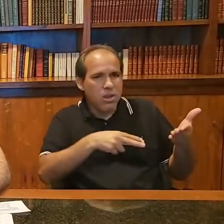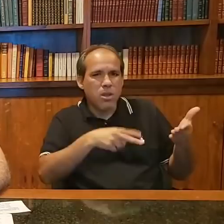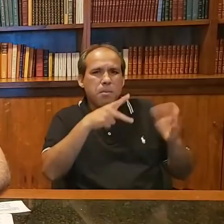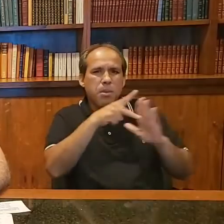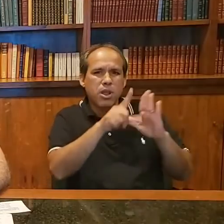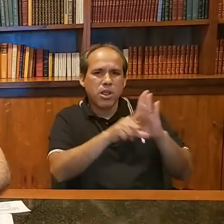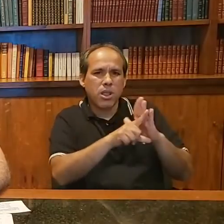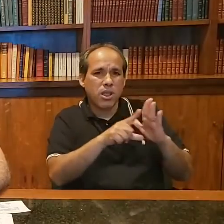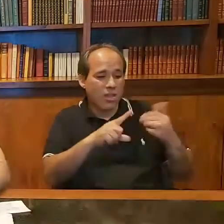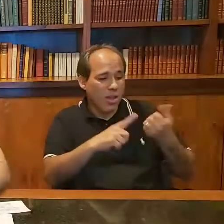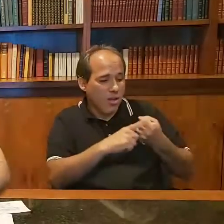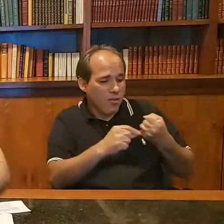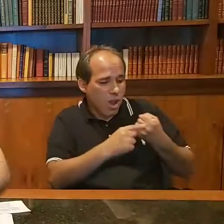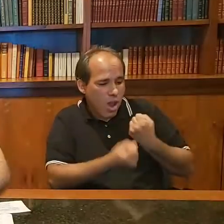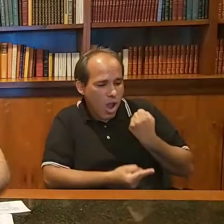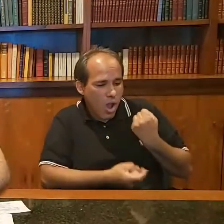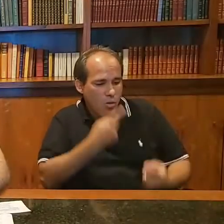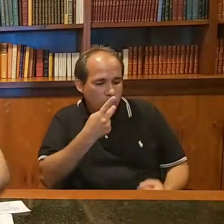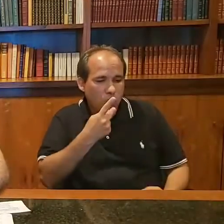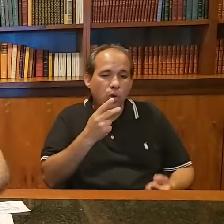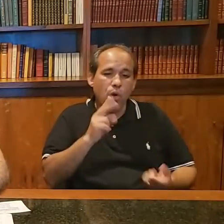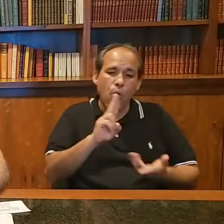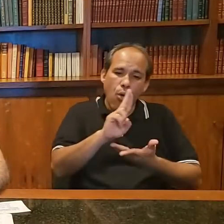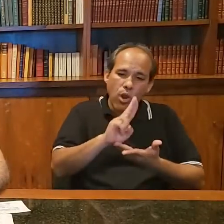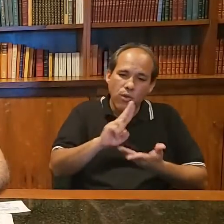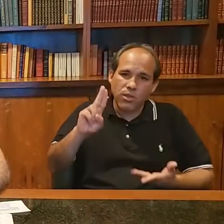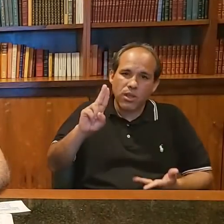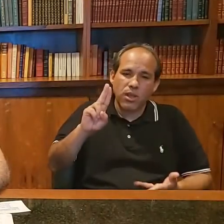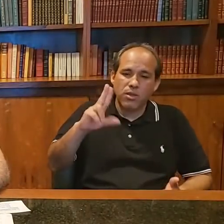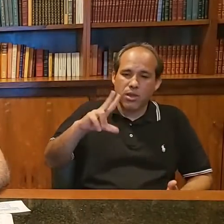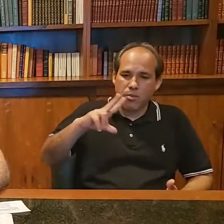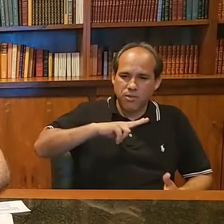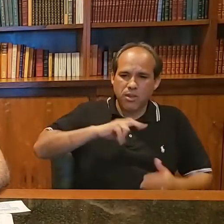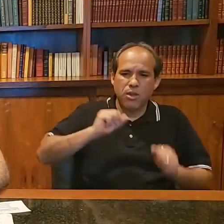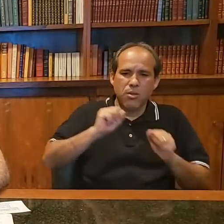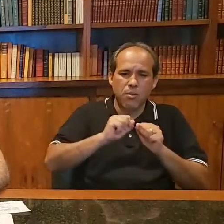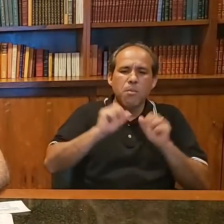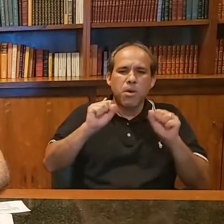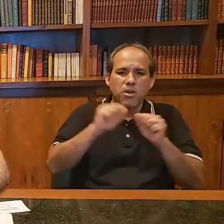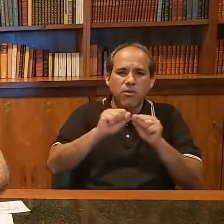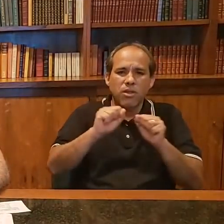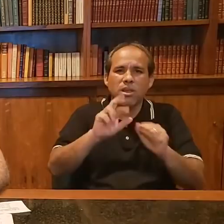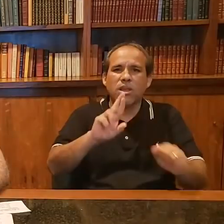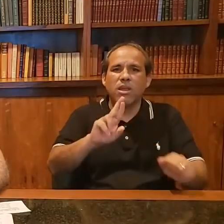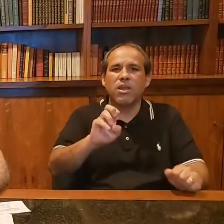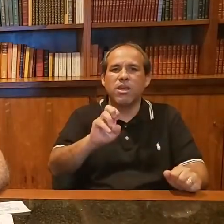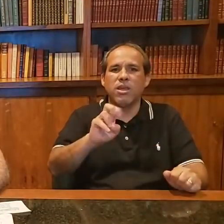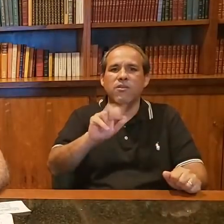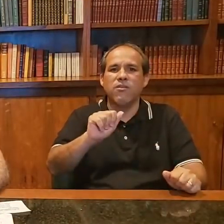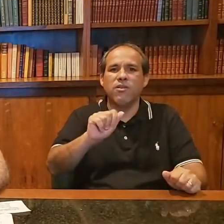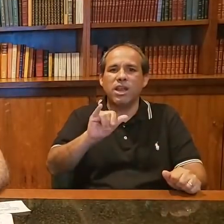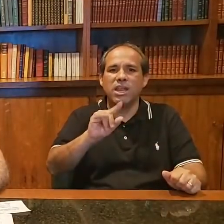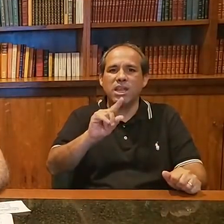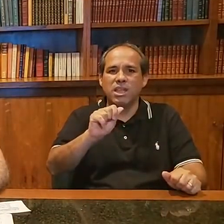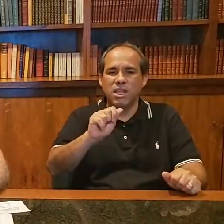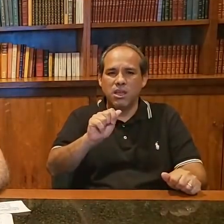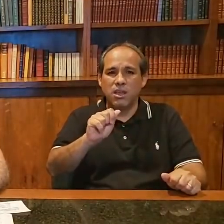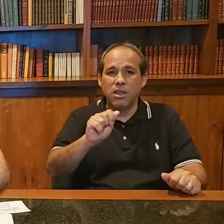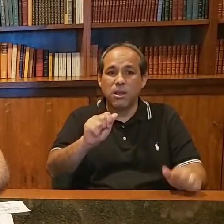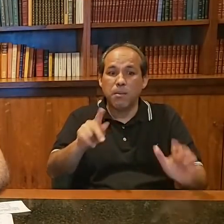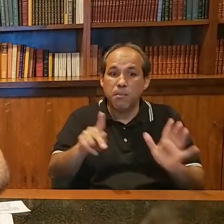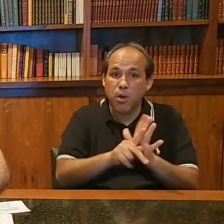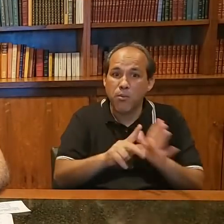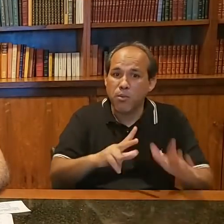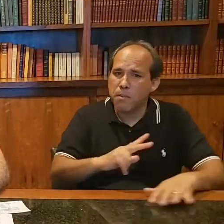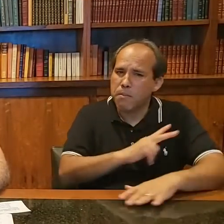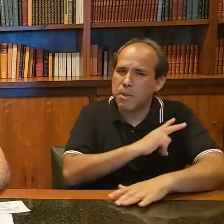que as universidades privadas poderiam também fazer o revalido. Privadas. Tá? E